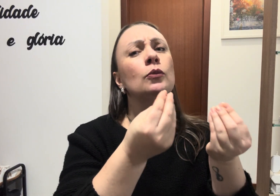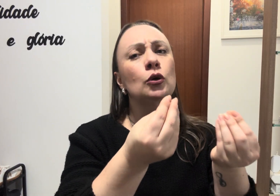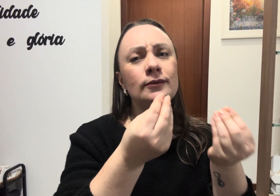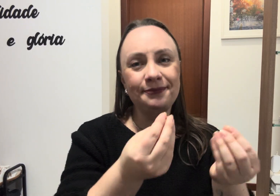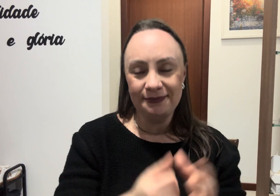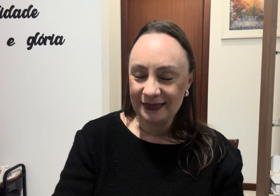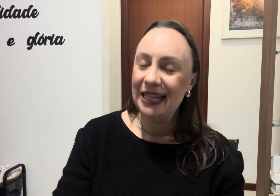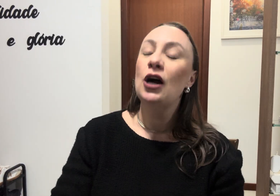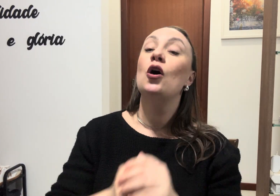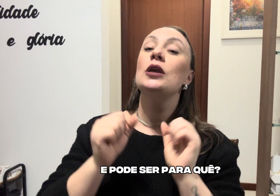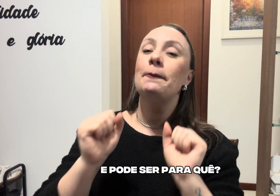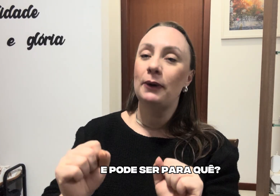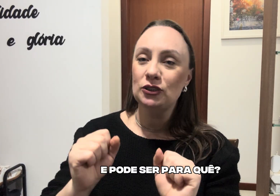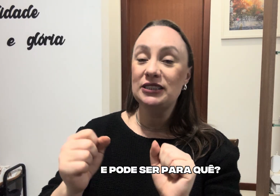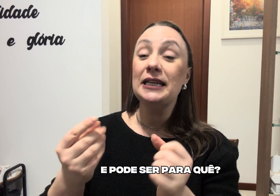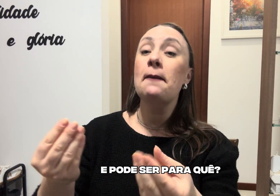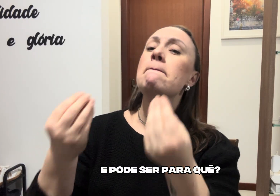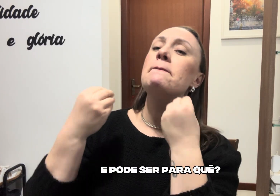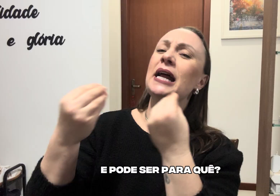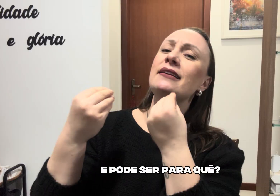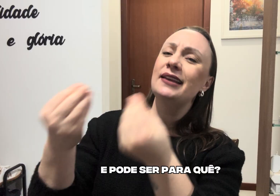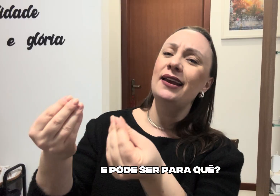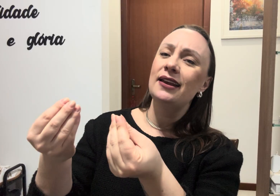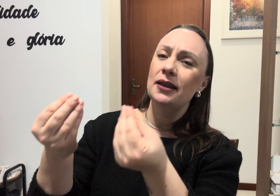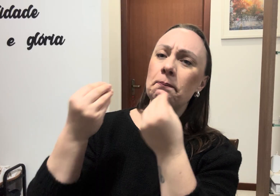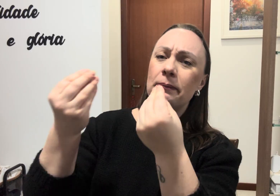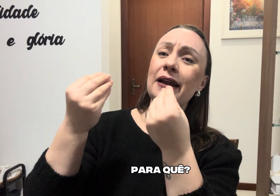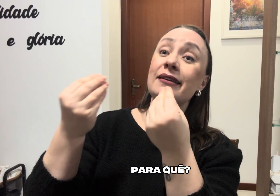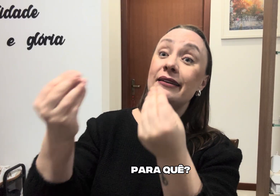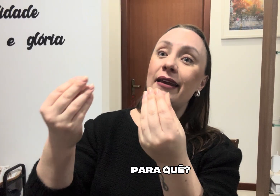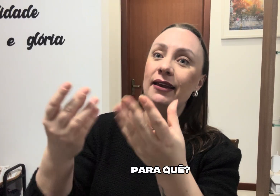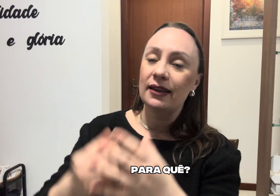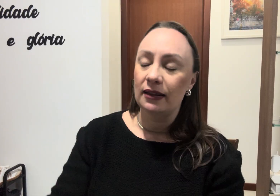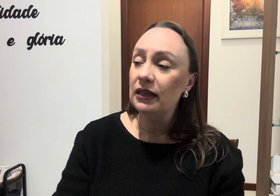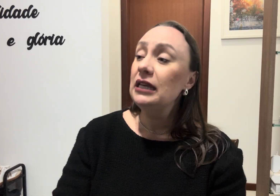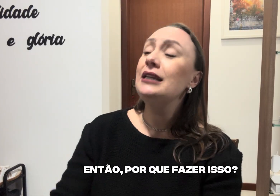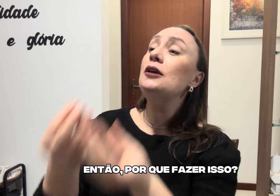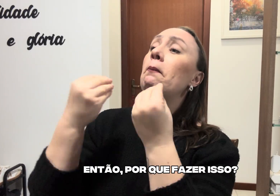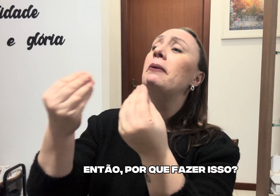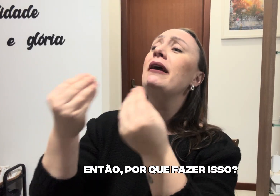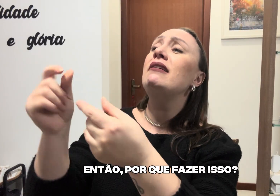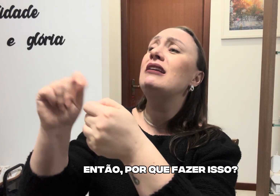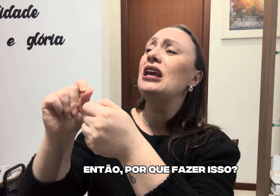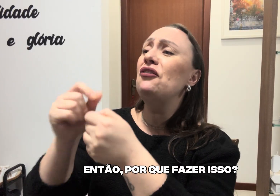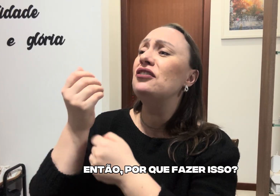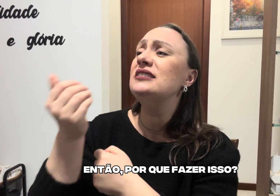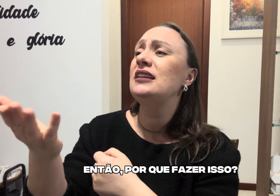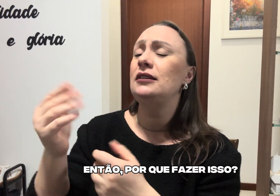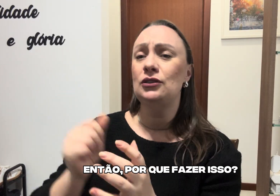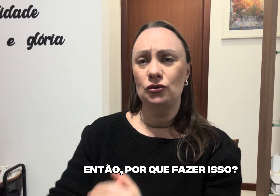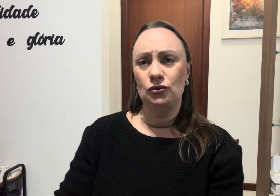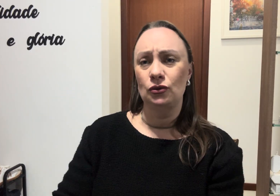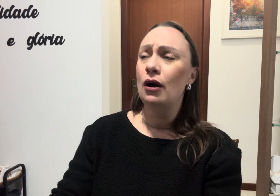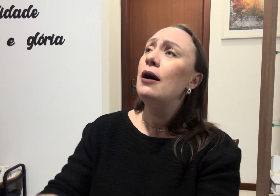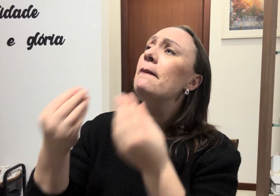como, e pode ser pra quê? Pra quê? Então, pra que fazer isso?